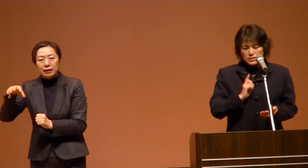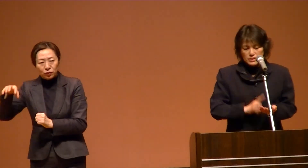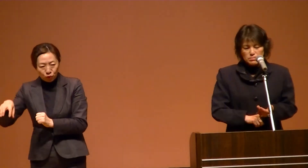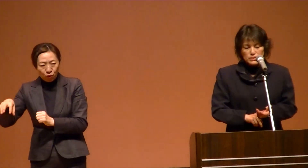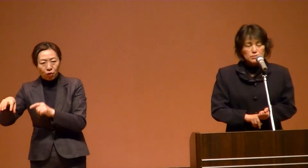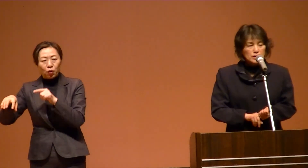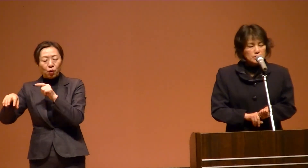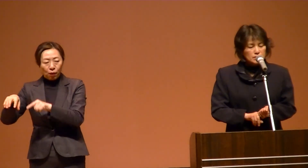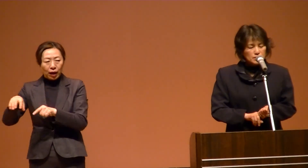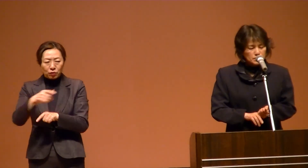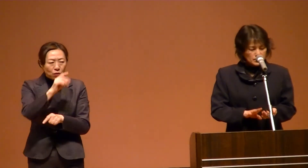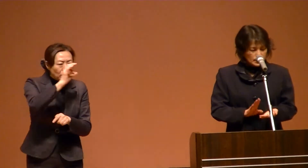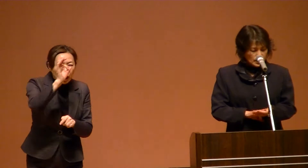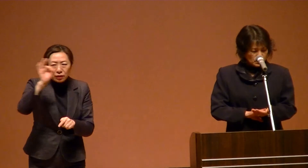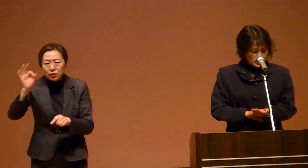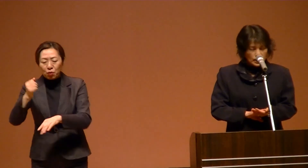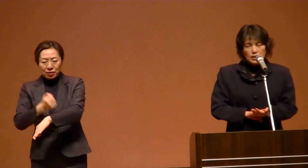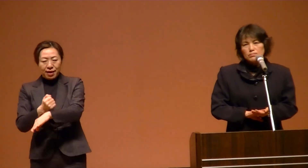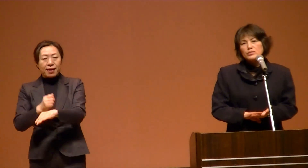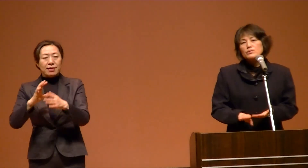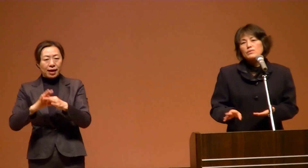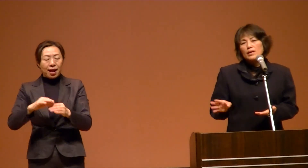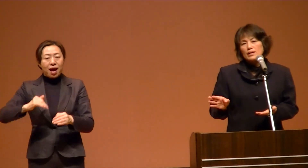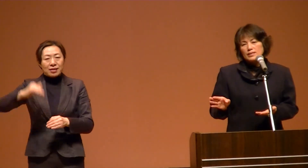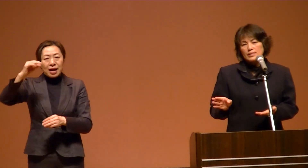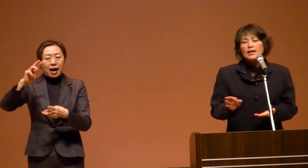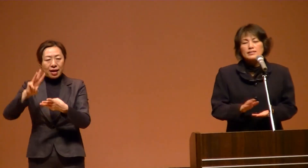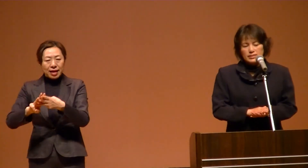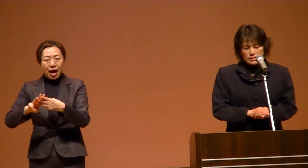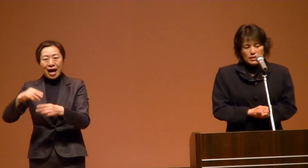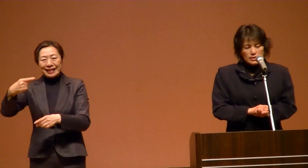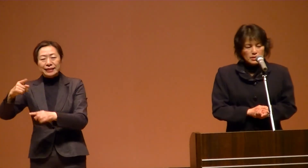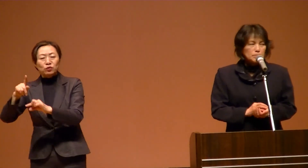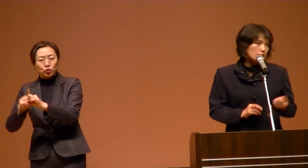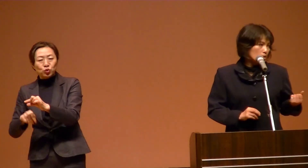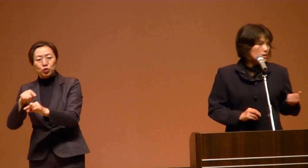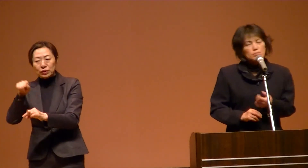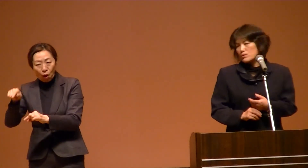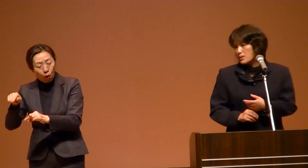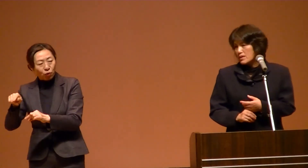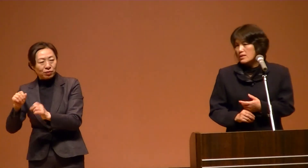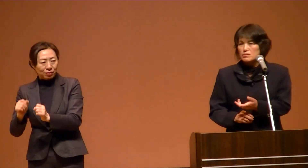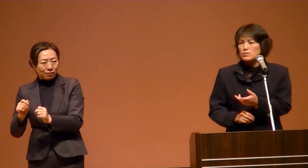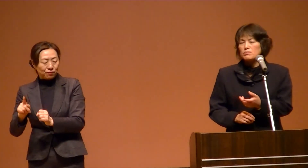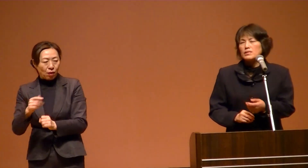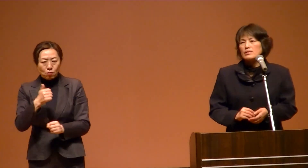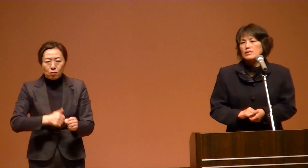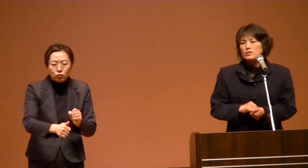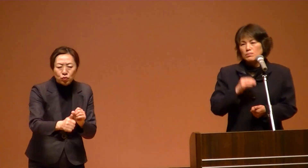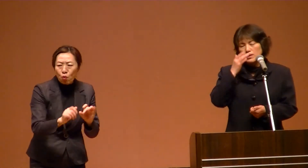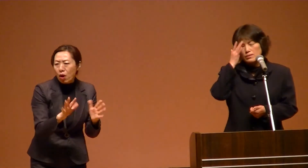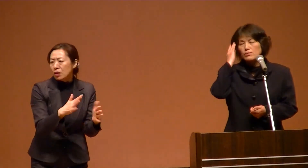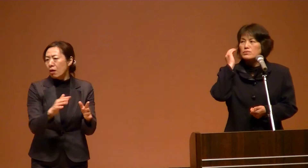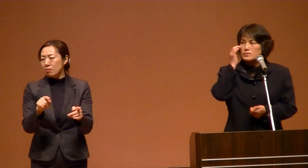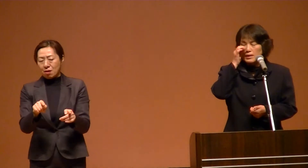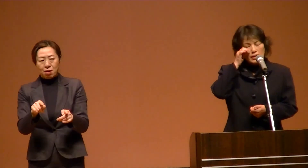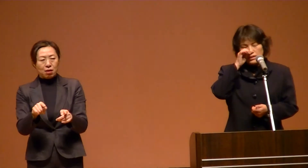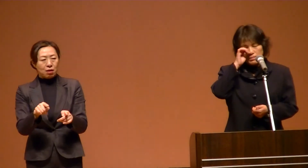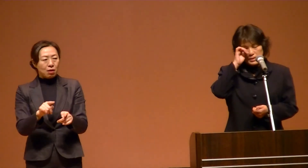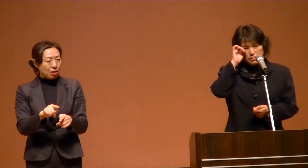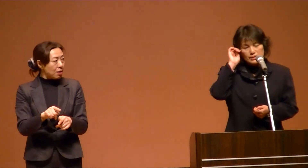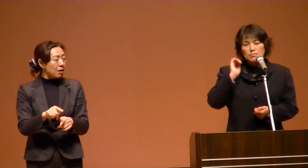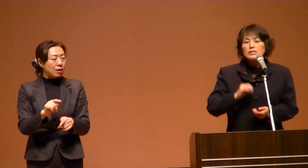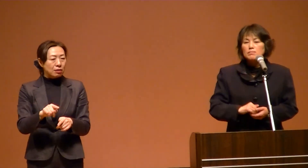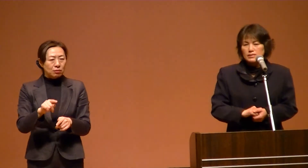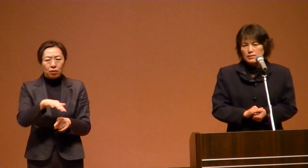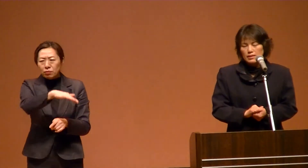田一中にしましょうねって言ってたのに、息子がいないんです。で、見た、和本見た、和本見たって消防団員が、い